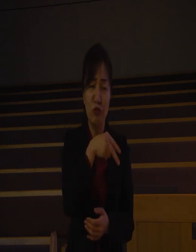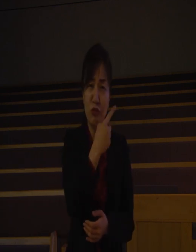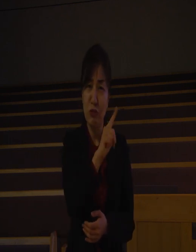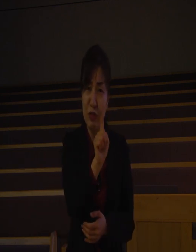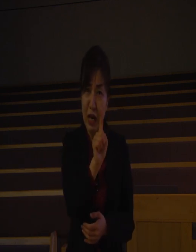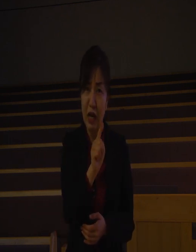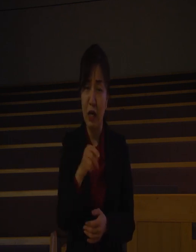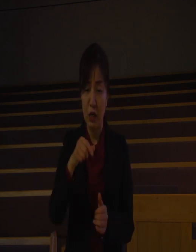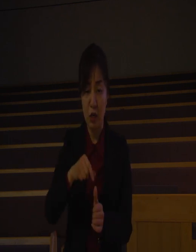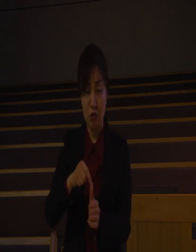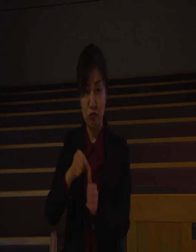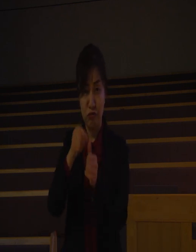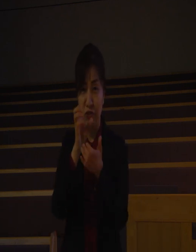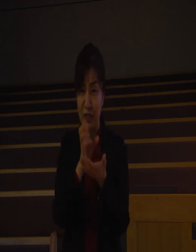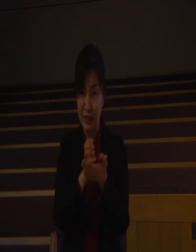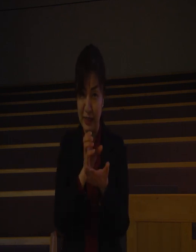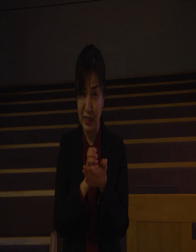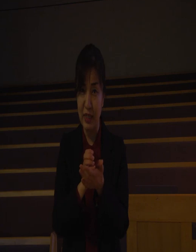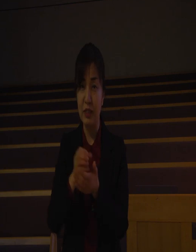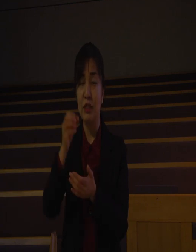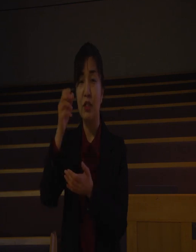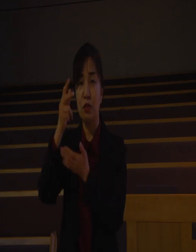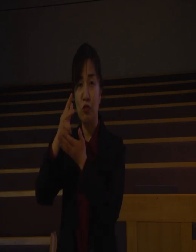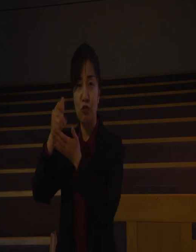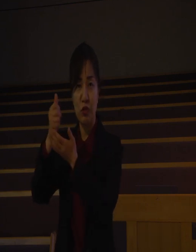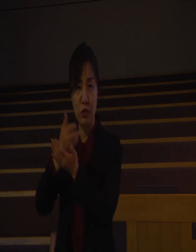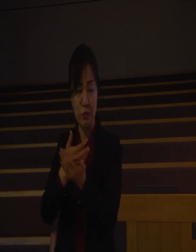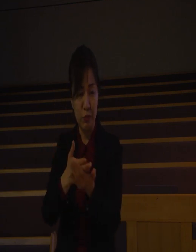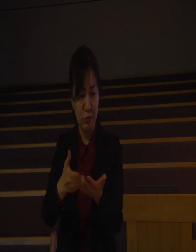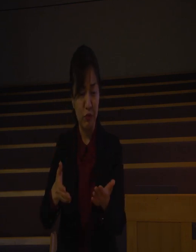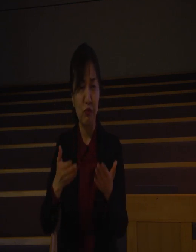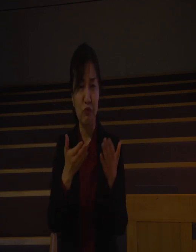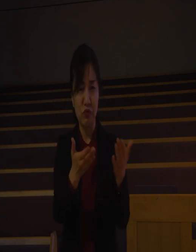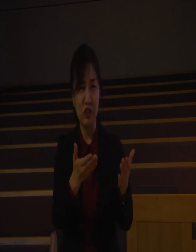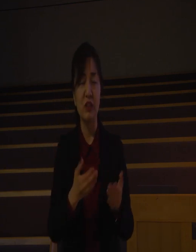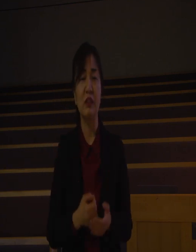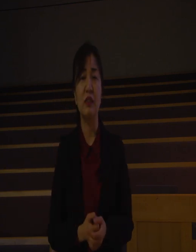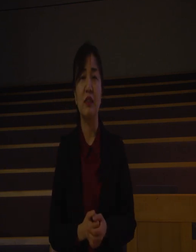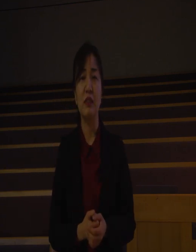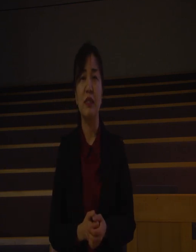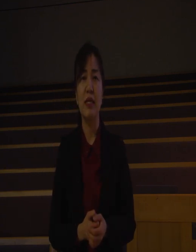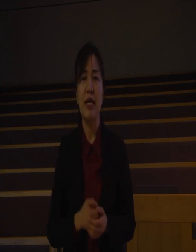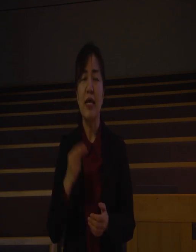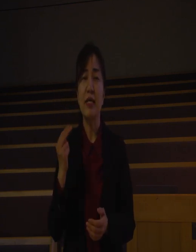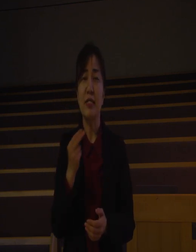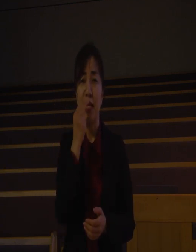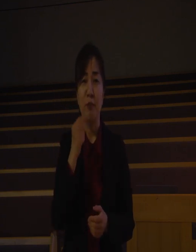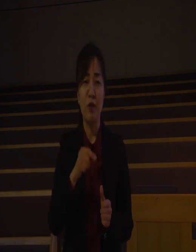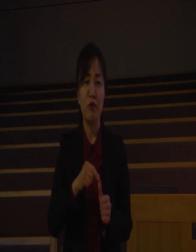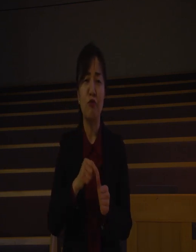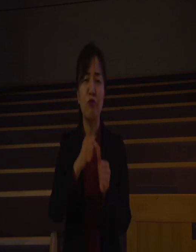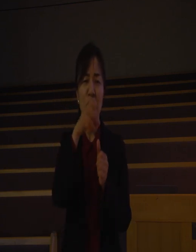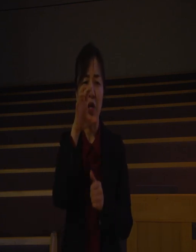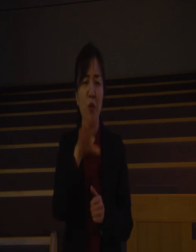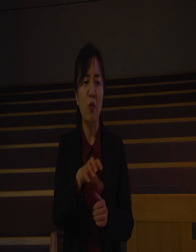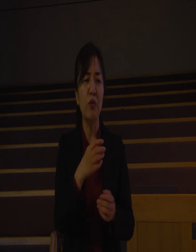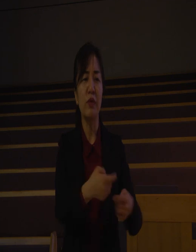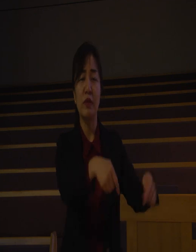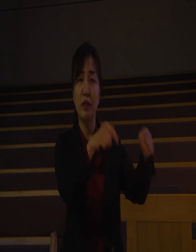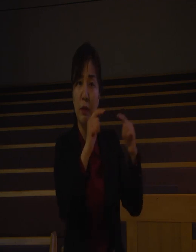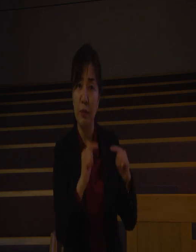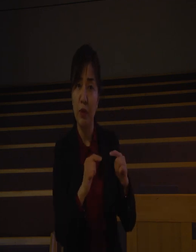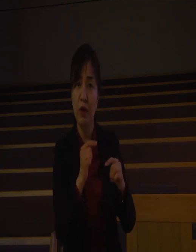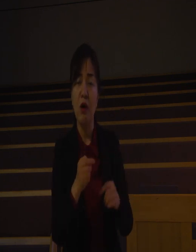유다는 그 구원의 자리, 주님께서 배설하여 주신, 주께서 펼쳐주신 생명의 구원의 자리에